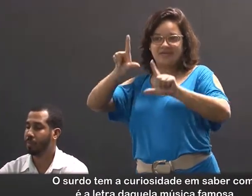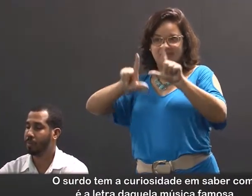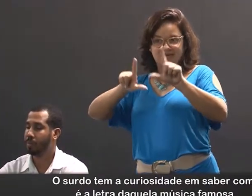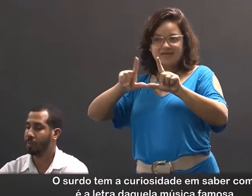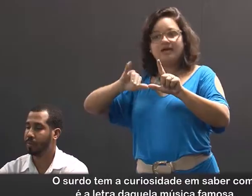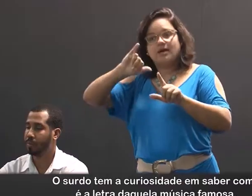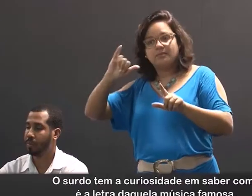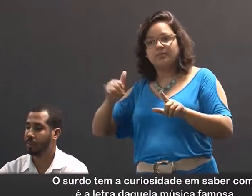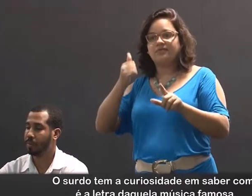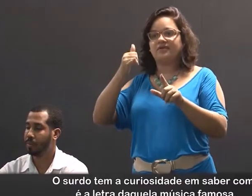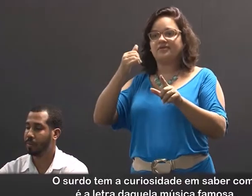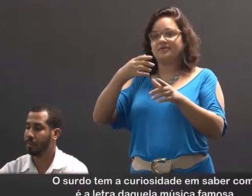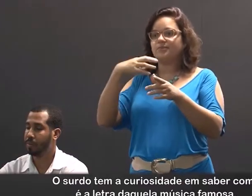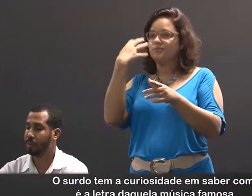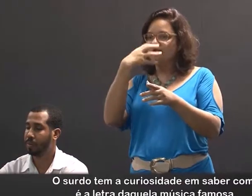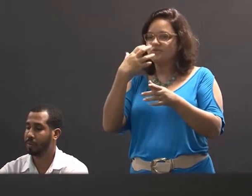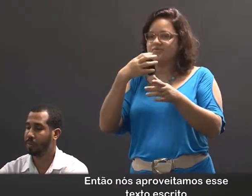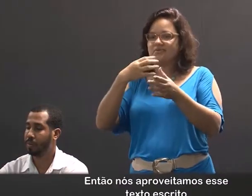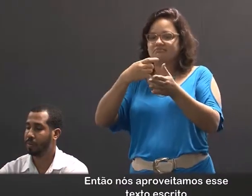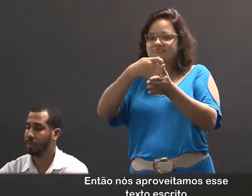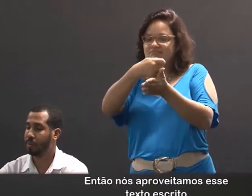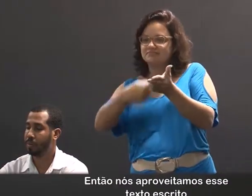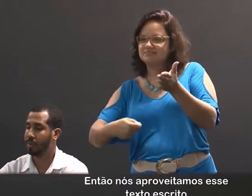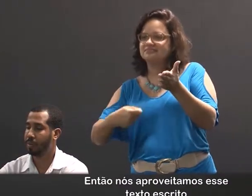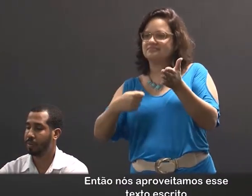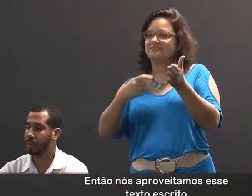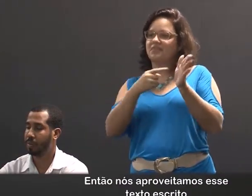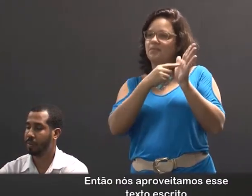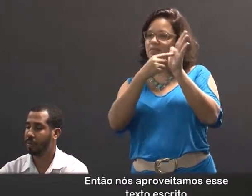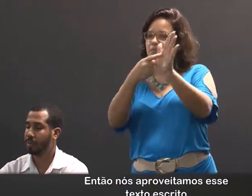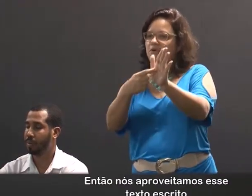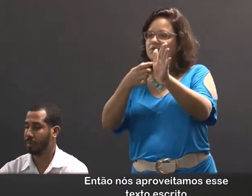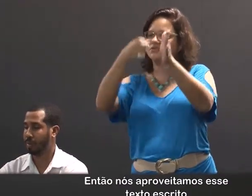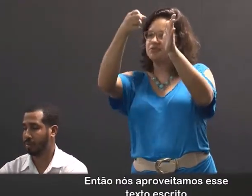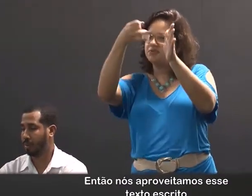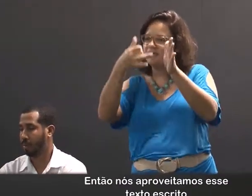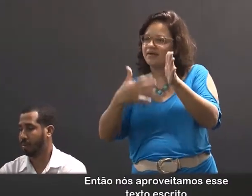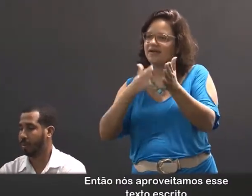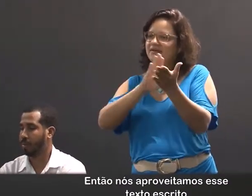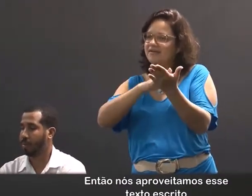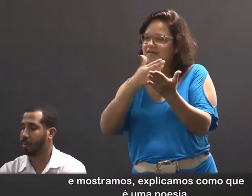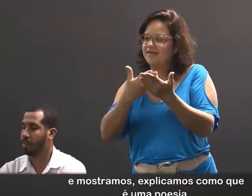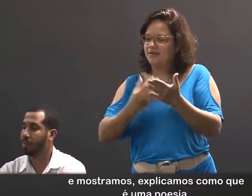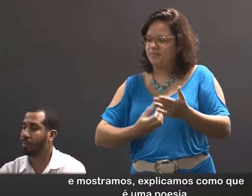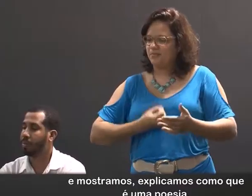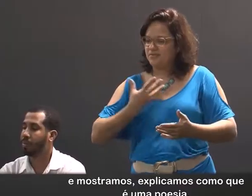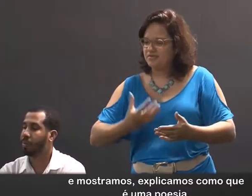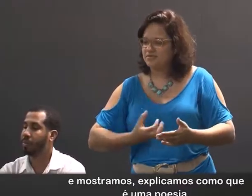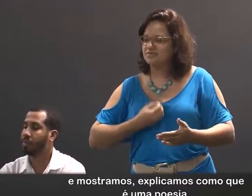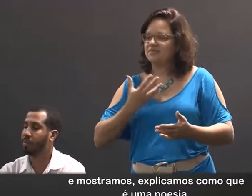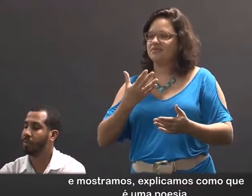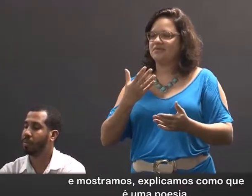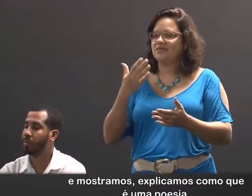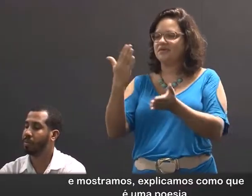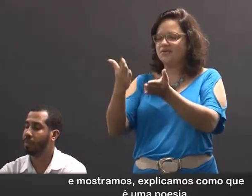letra daquela música famosa. Então nós aproveitamos esse texto escrito e mostramos, explicamos como que é